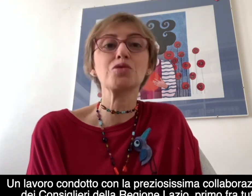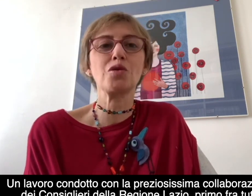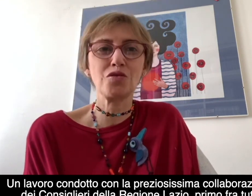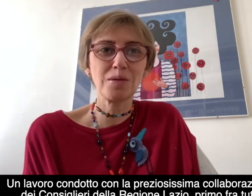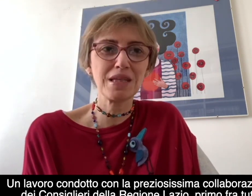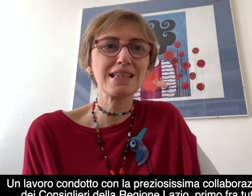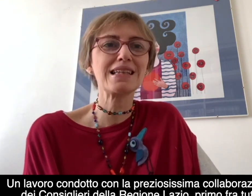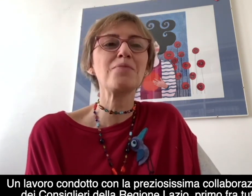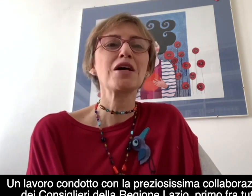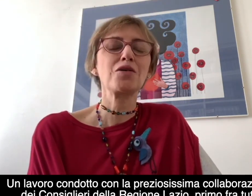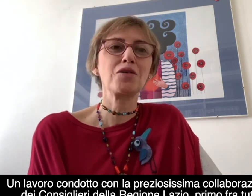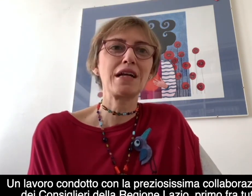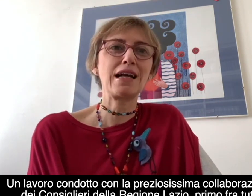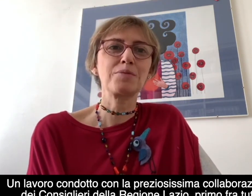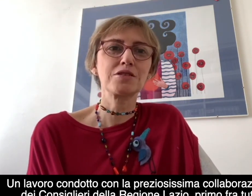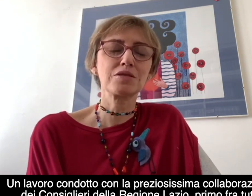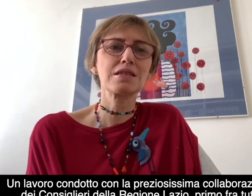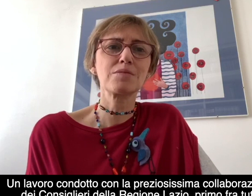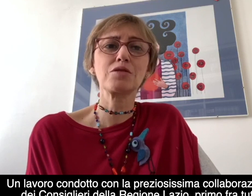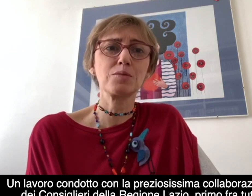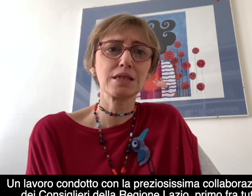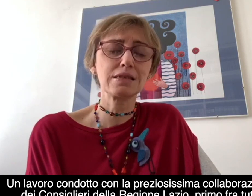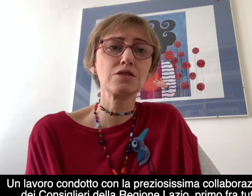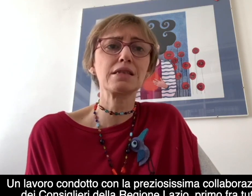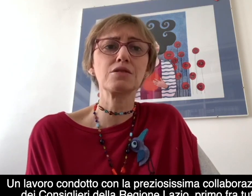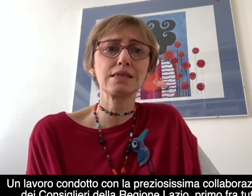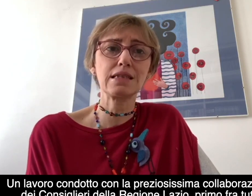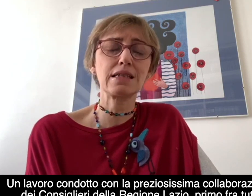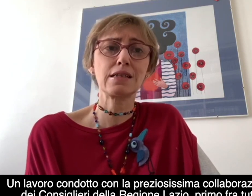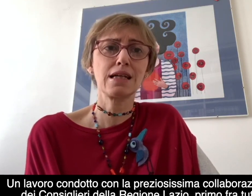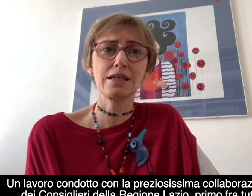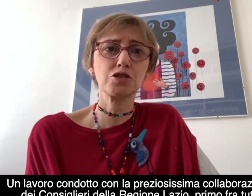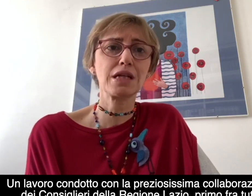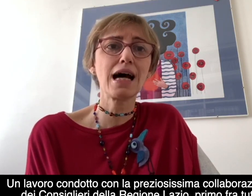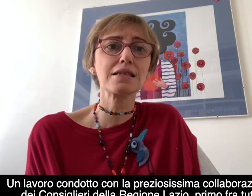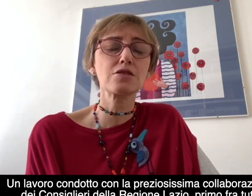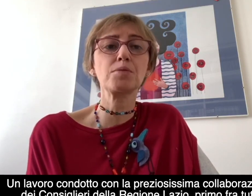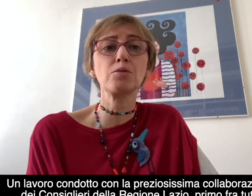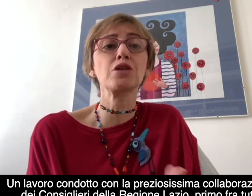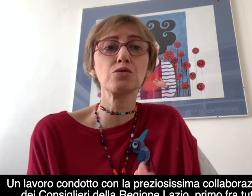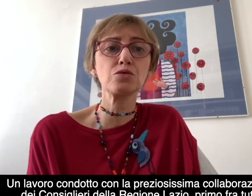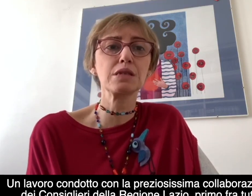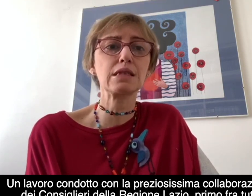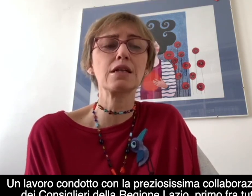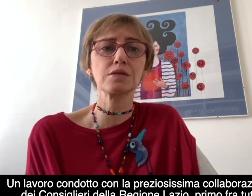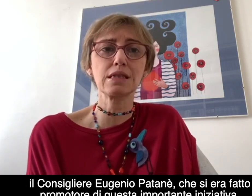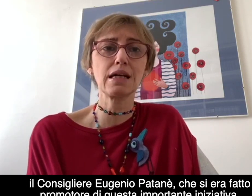ovviamente con la preziosissima collaborazione dei consiglieri della regione lazio primo fra tutti il consigliere